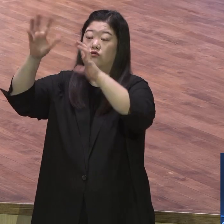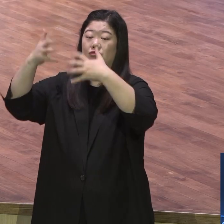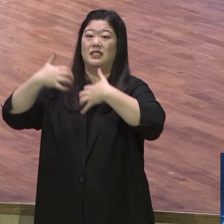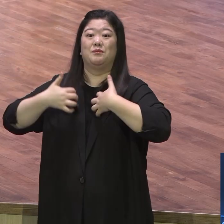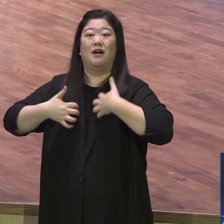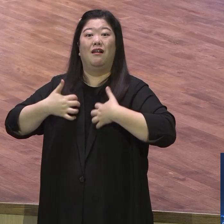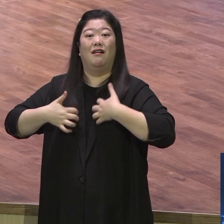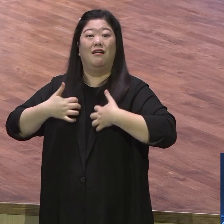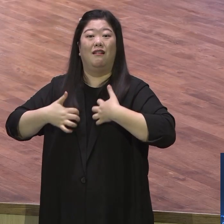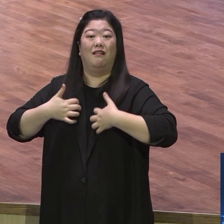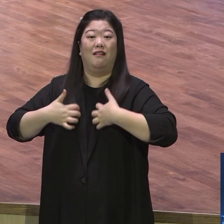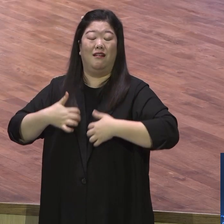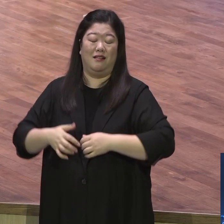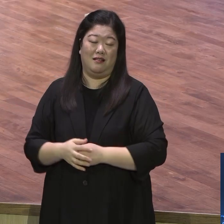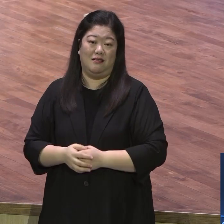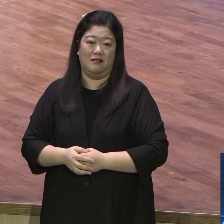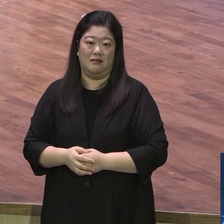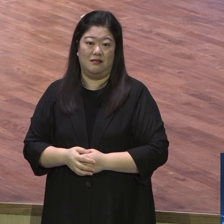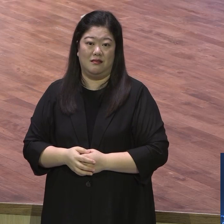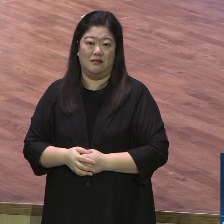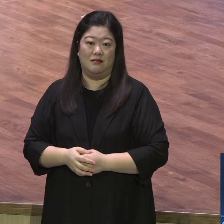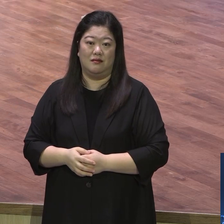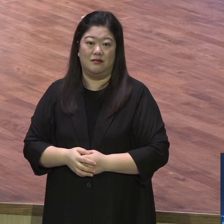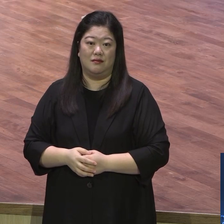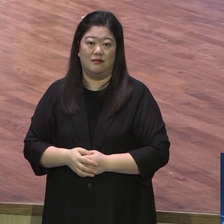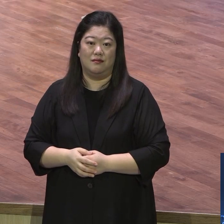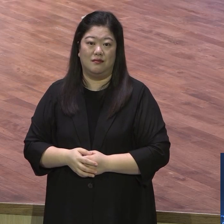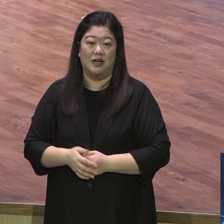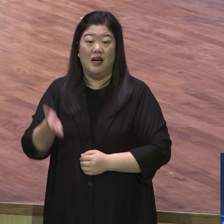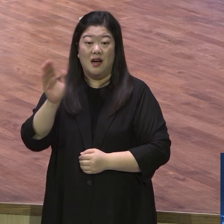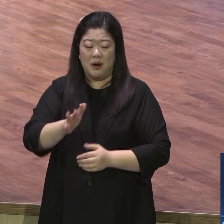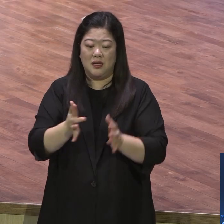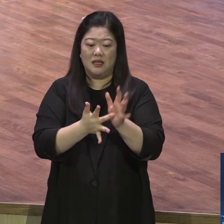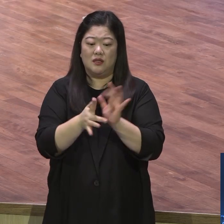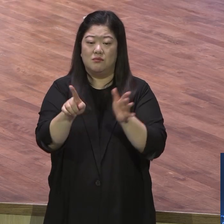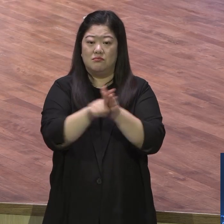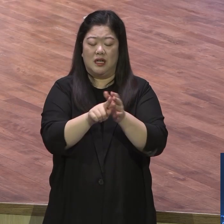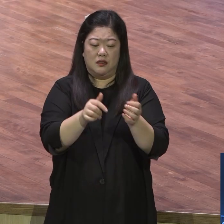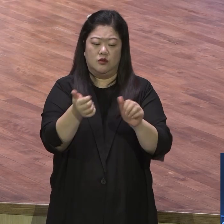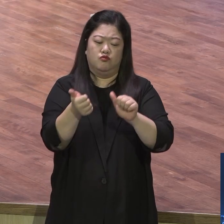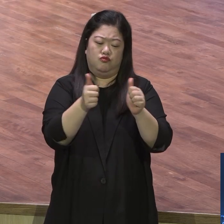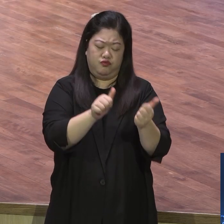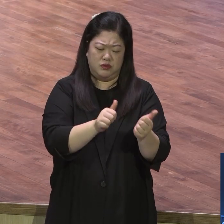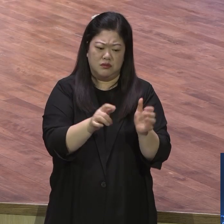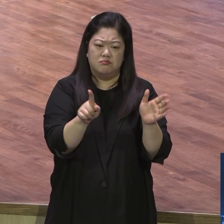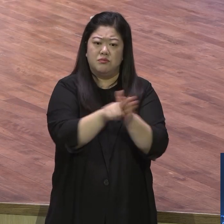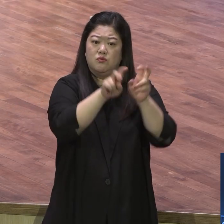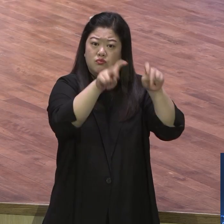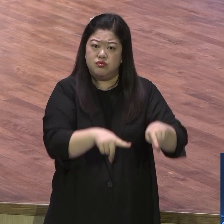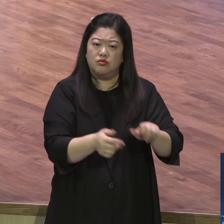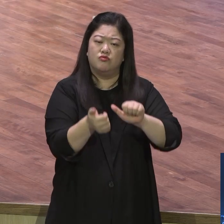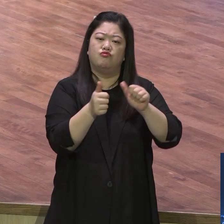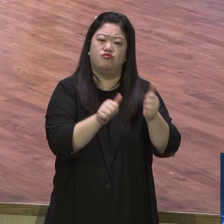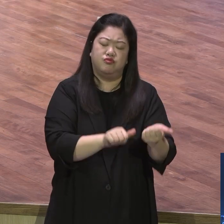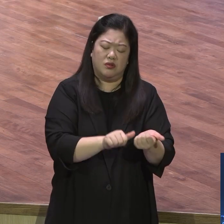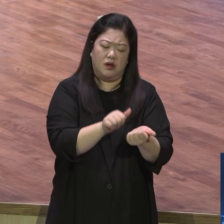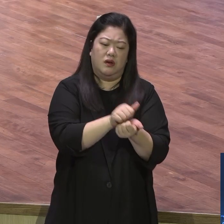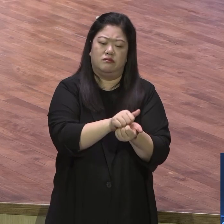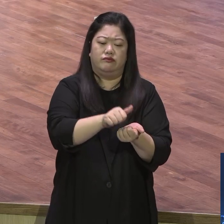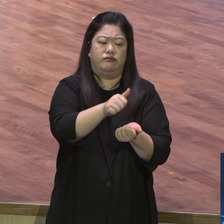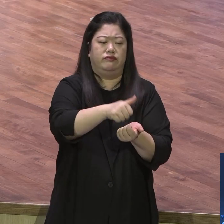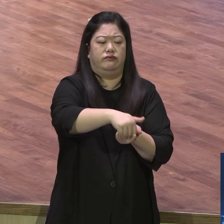모든 인간의 영적으로 방치하면 멸망길로 가게 되어 있어요 누구나 다 마찬가지예요 여기서 끈져내는 것을